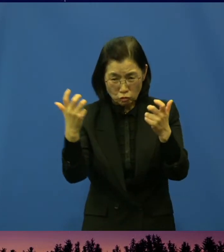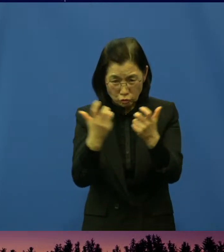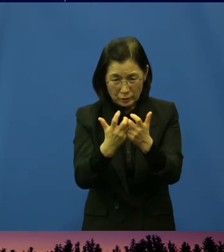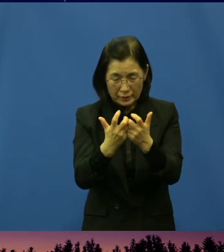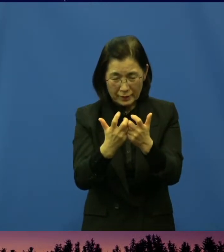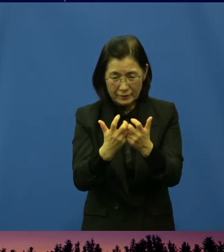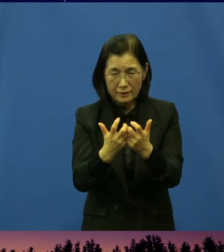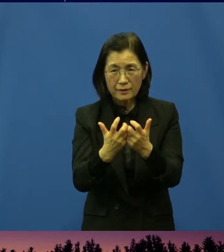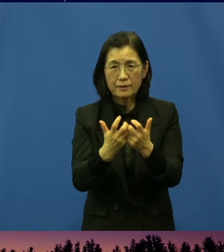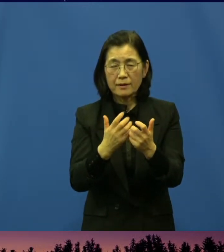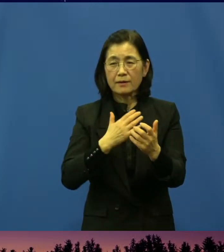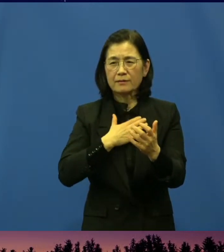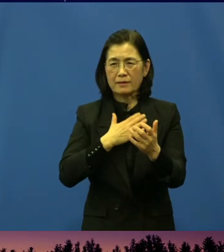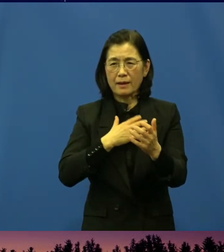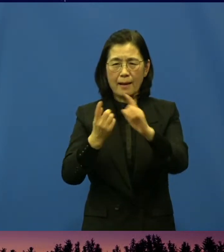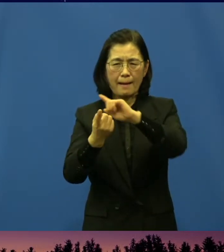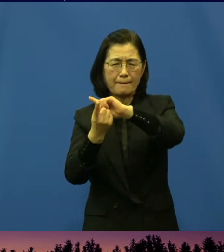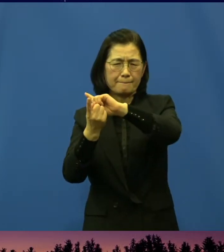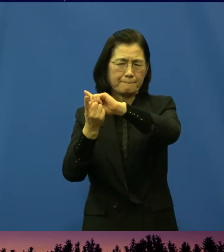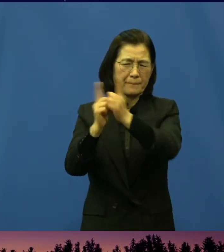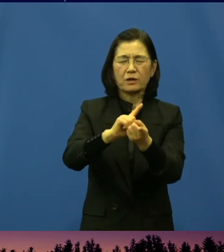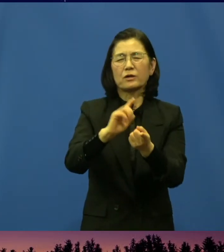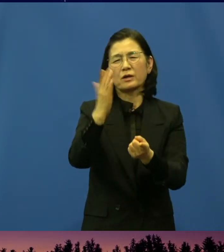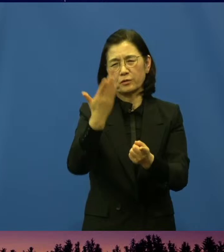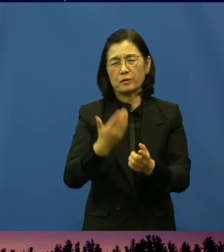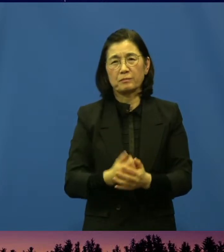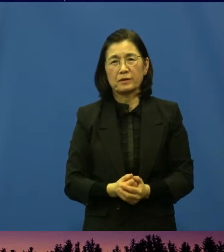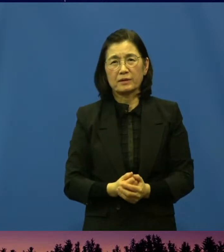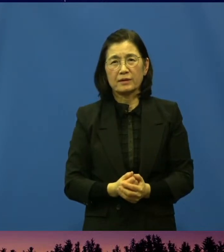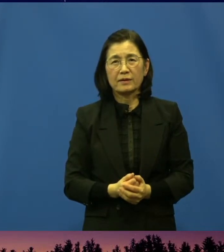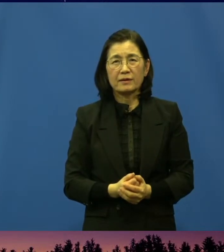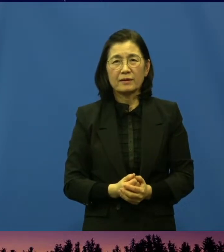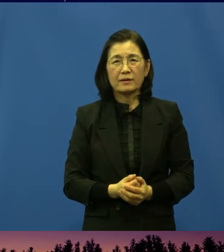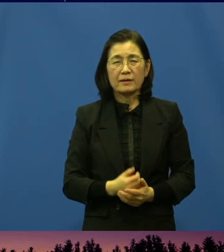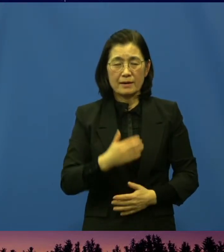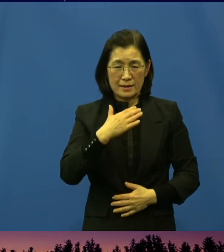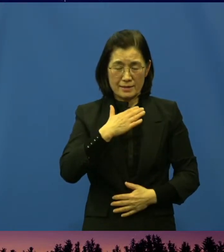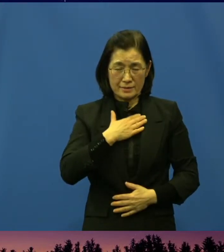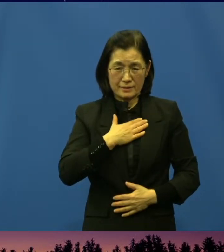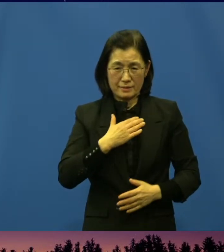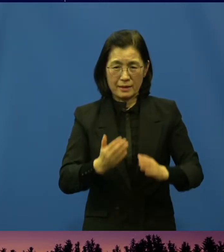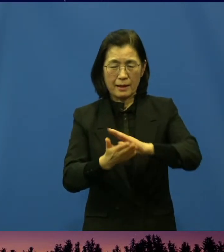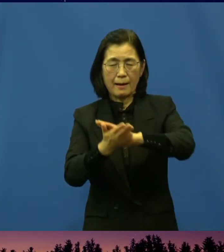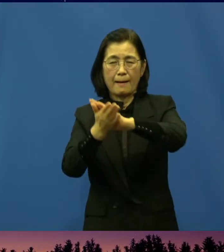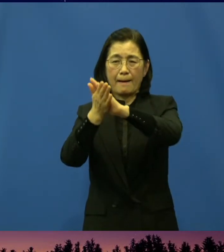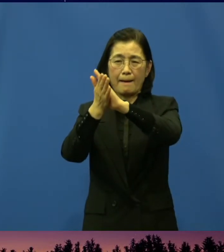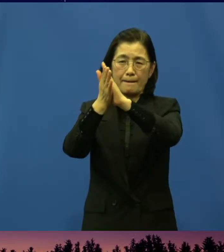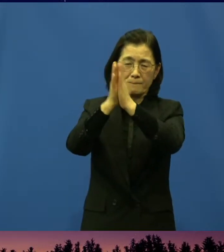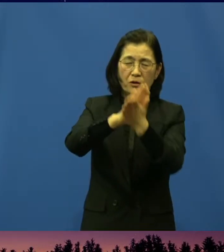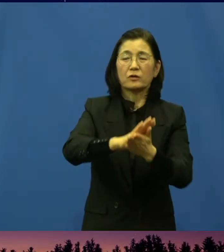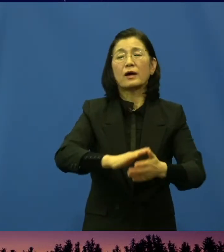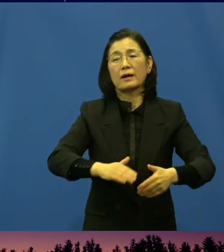돼요. 내 존재, 나라는 존재의 변화가 내면 속에 일어나야 돼요.